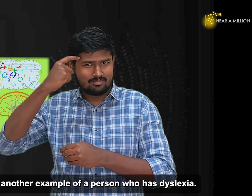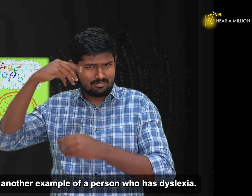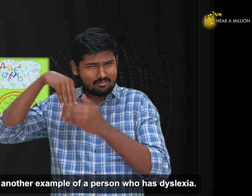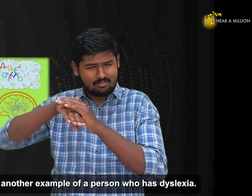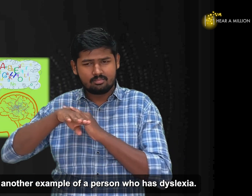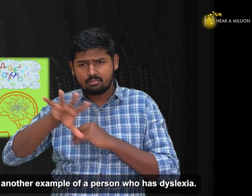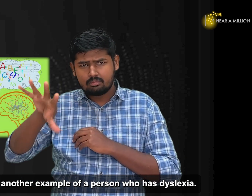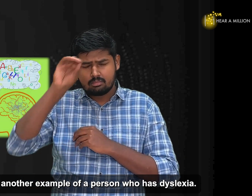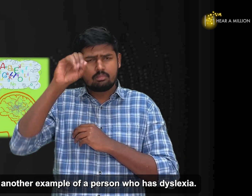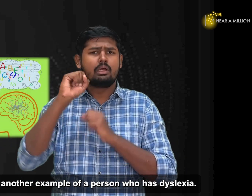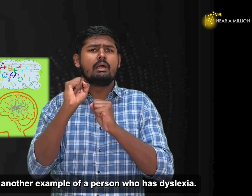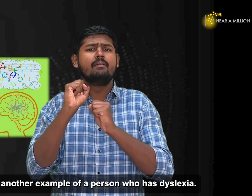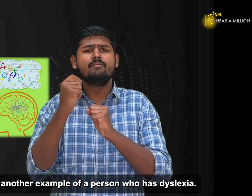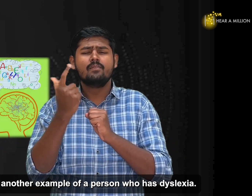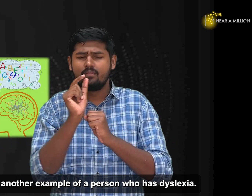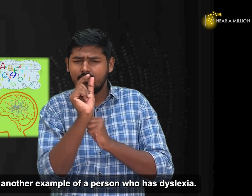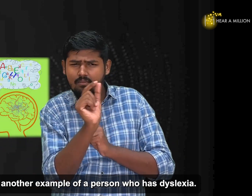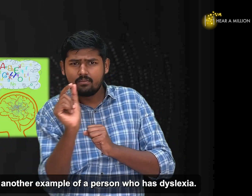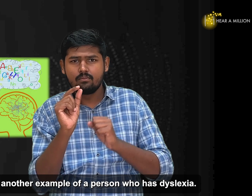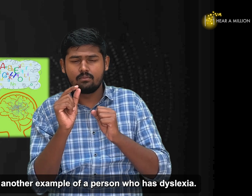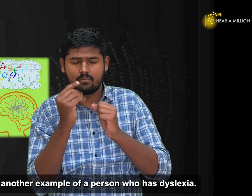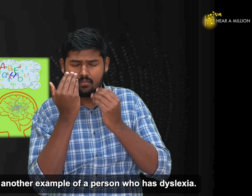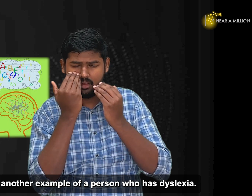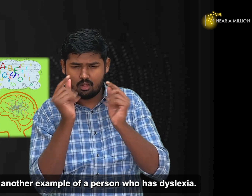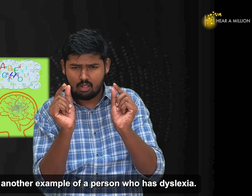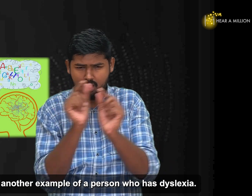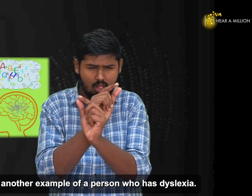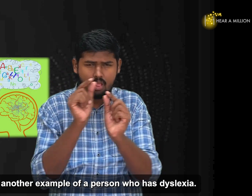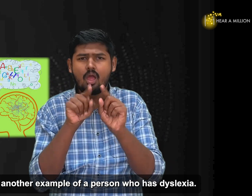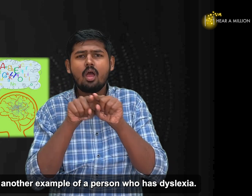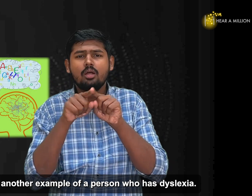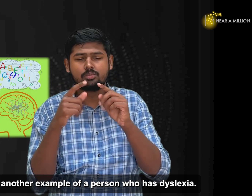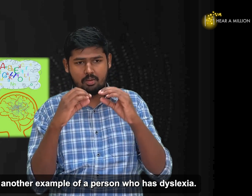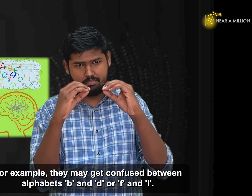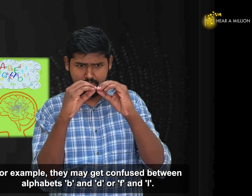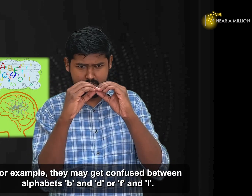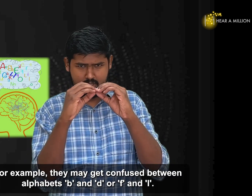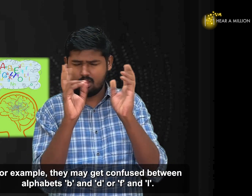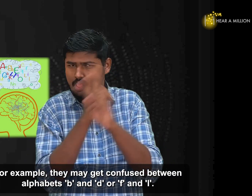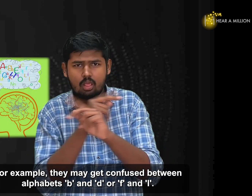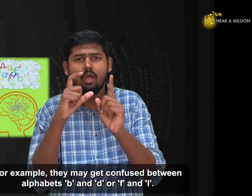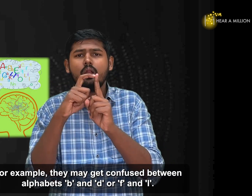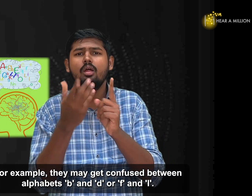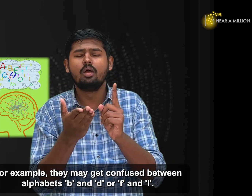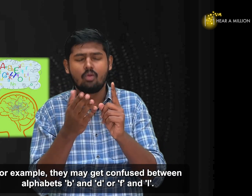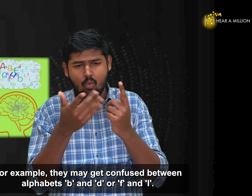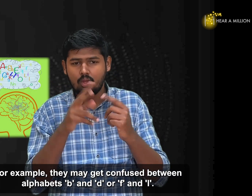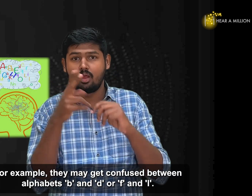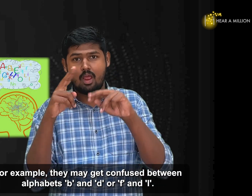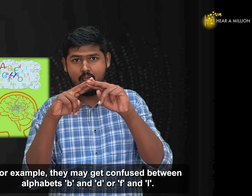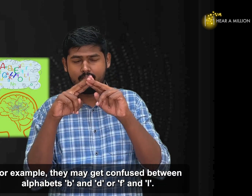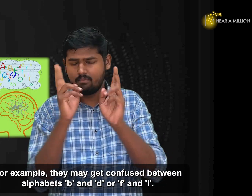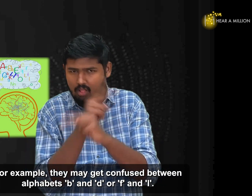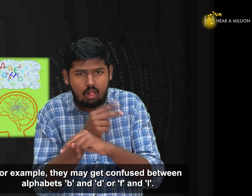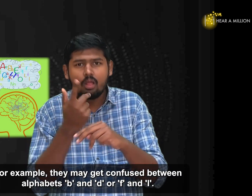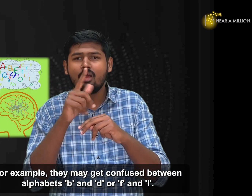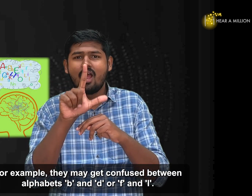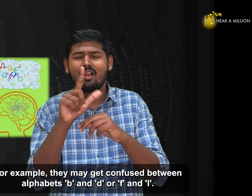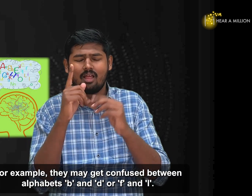पीड़ित व्यक्ति का दूसरा उदाहरण लें। उदाहरण के लिए वह अक्षर B और D या F